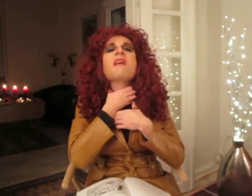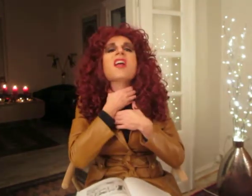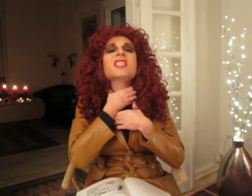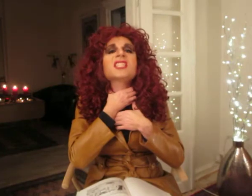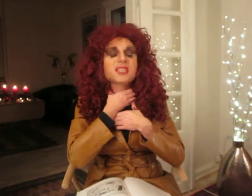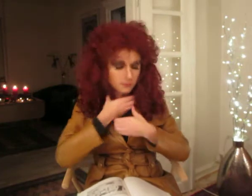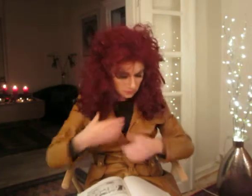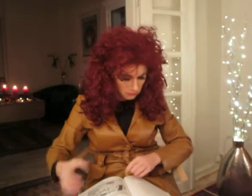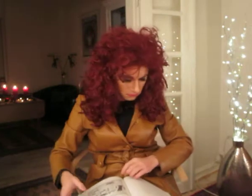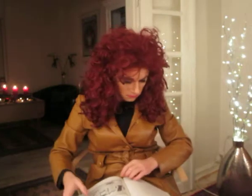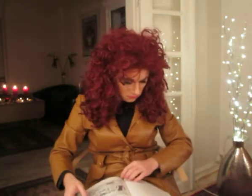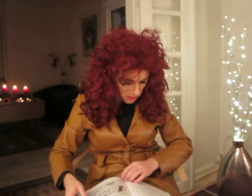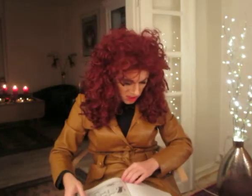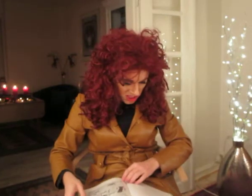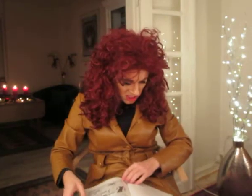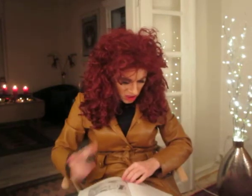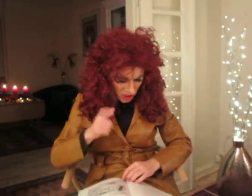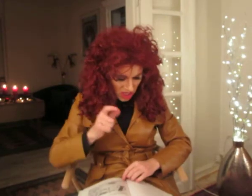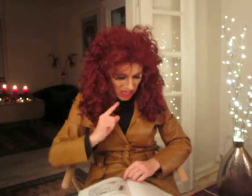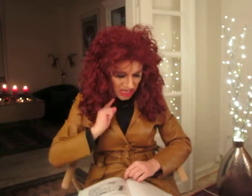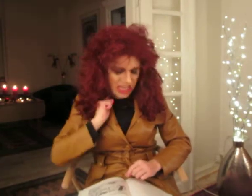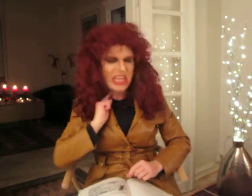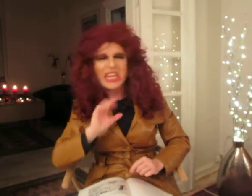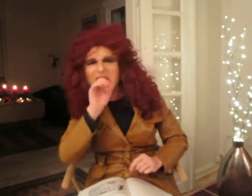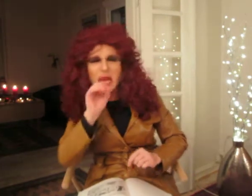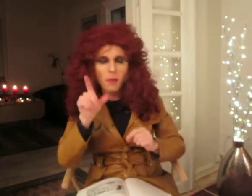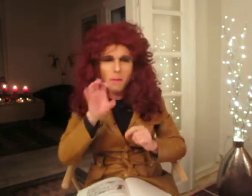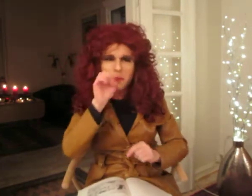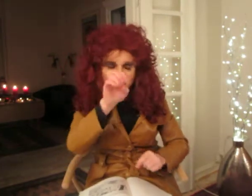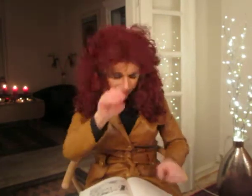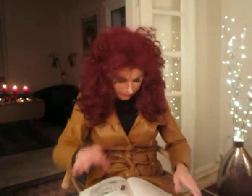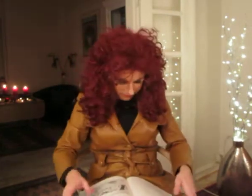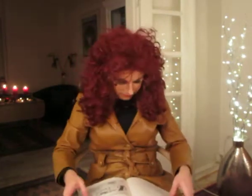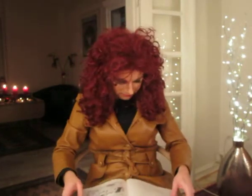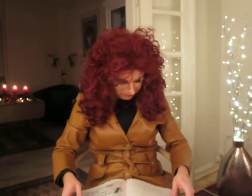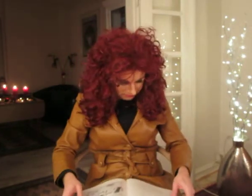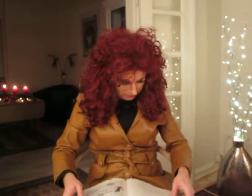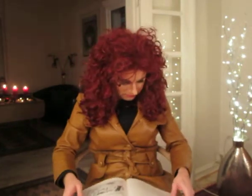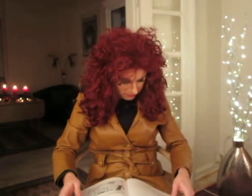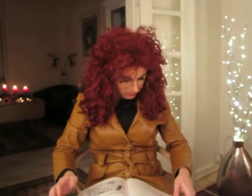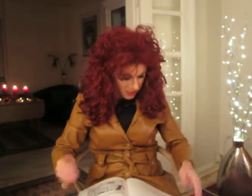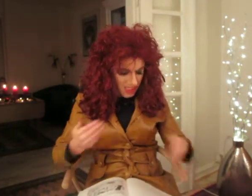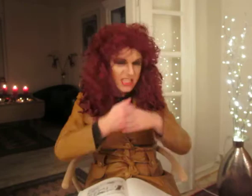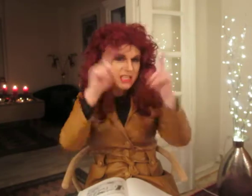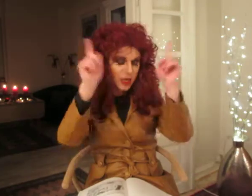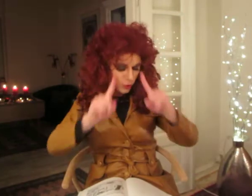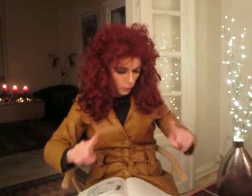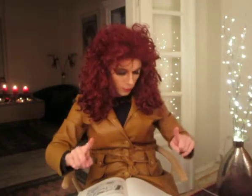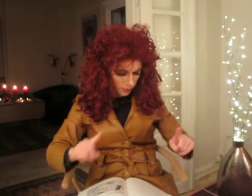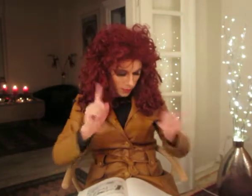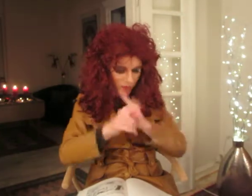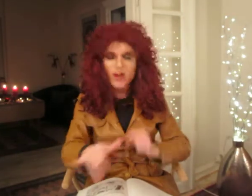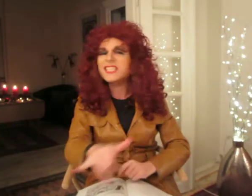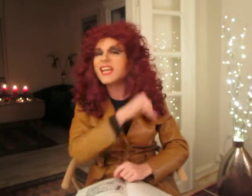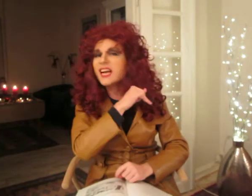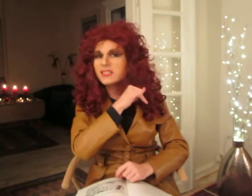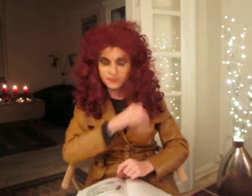alt! Den! Skal han knæv og bed! Til julen blev han slagtet!